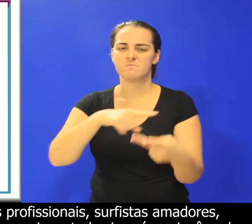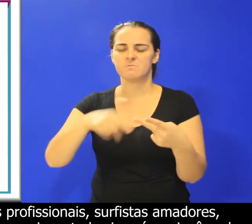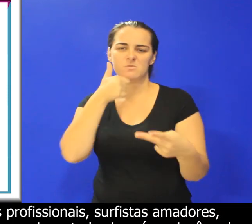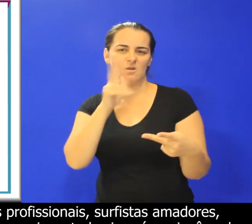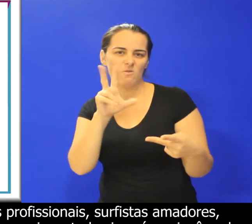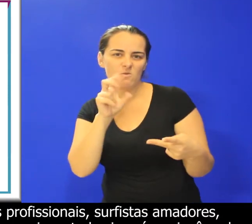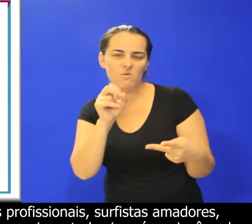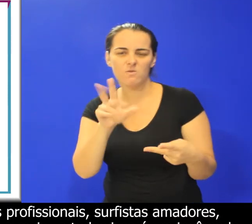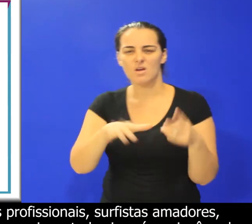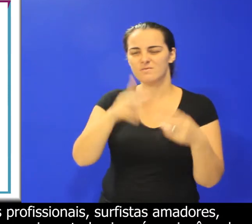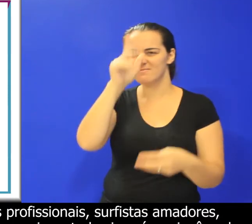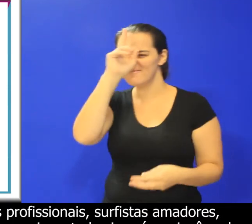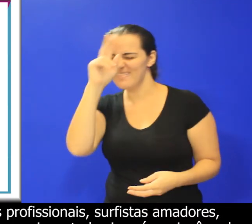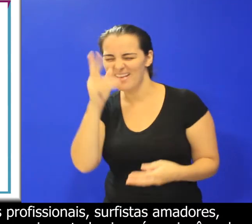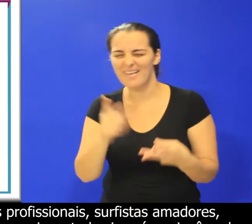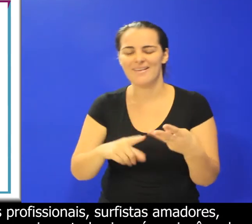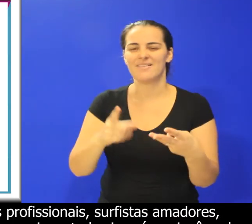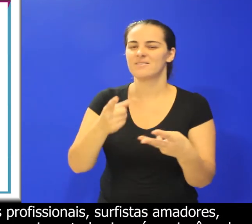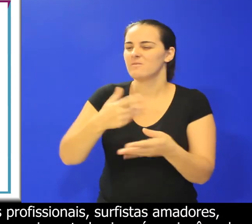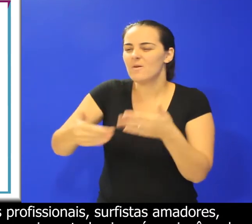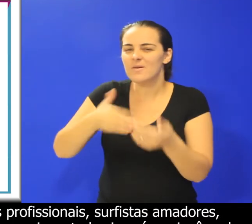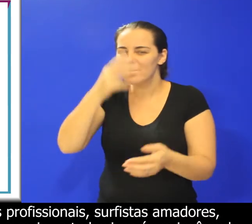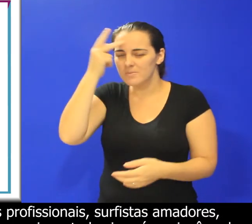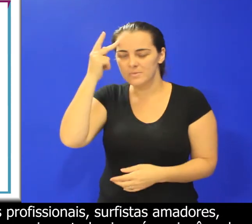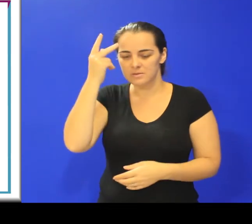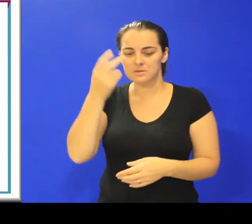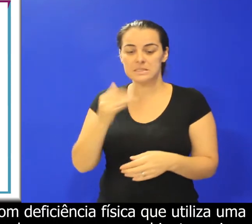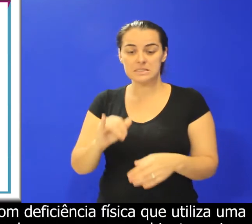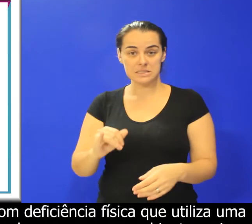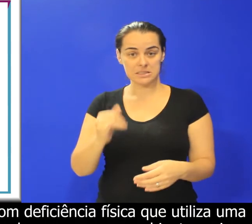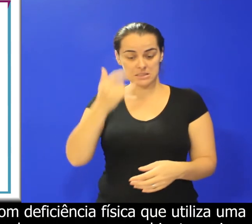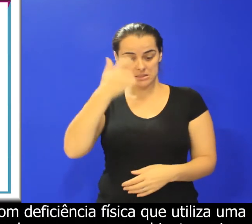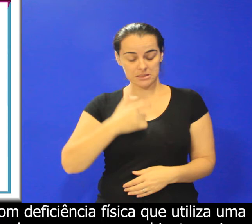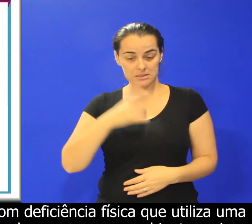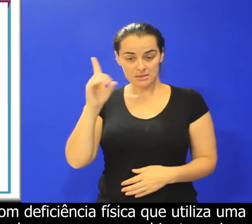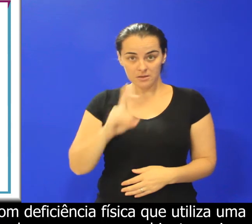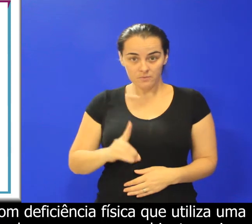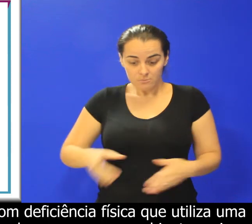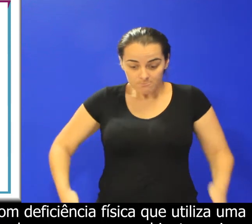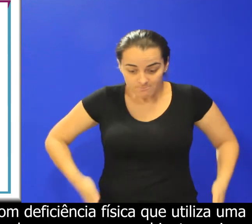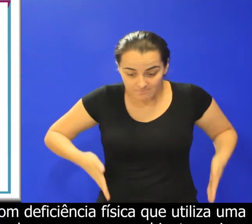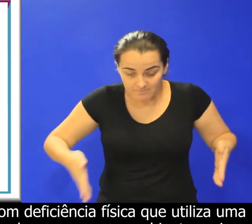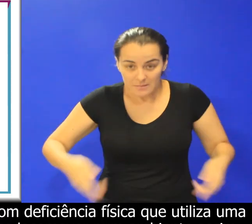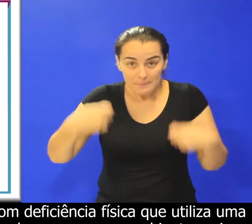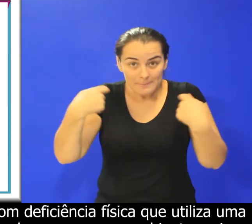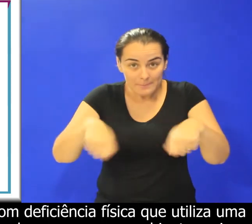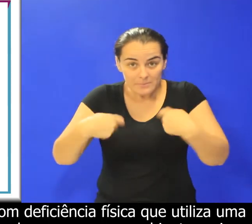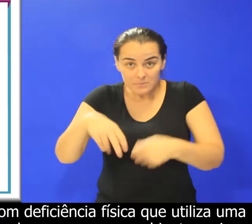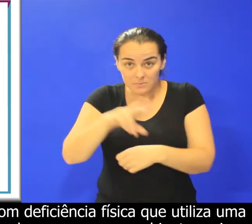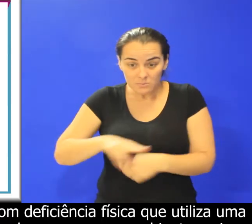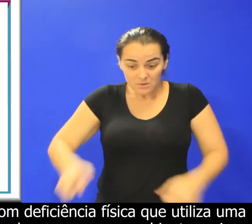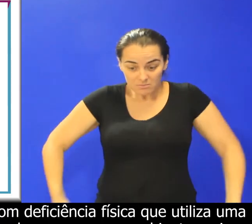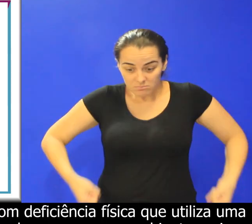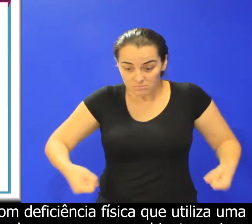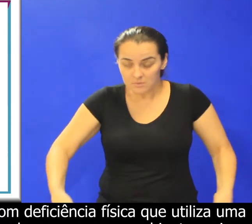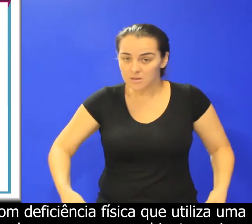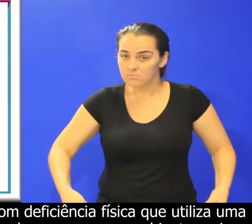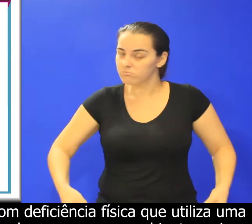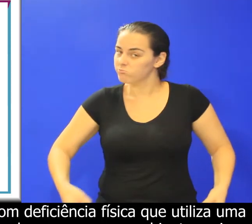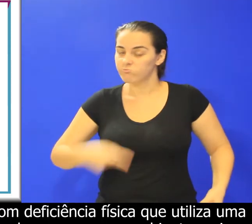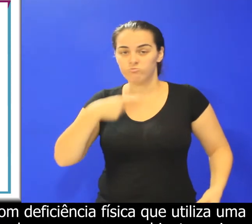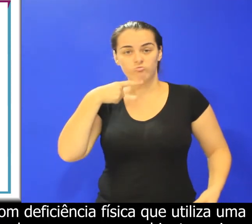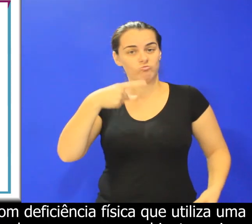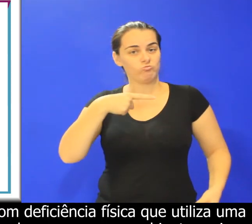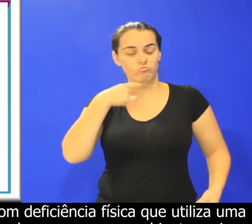minha avó quando toma um pileque a mais. A todos isso é um incômodo. Mas acontece que uma pessoa com deficiência física que utiliza uma cadeira